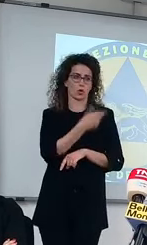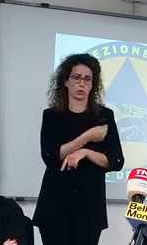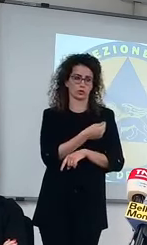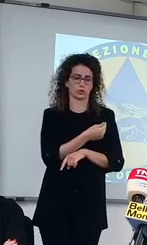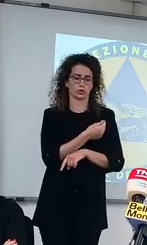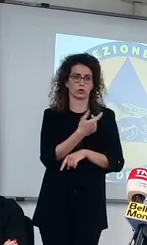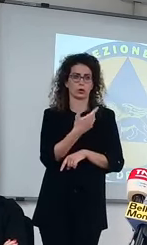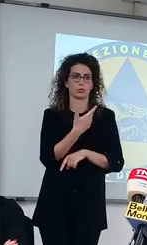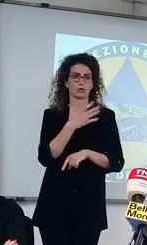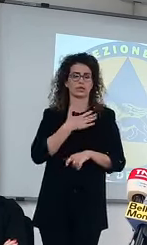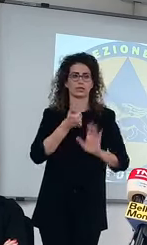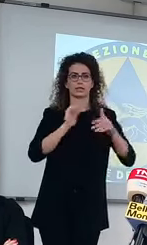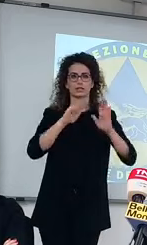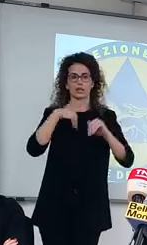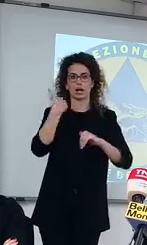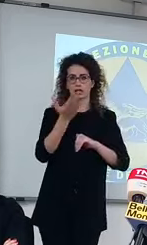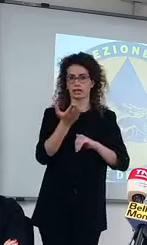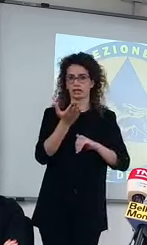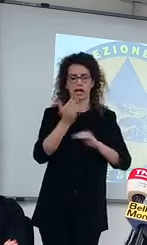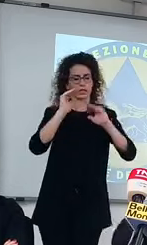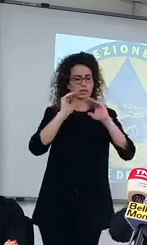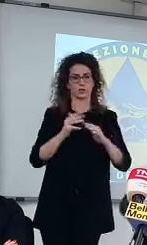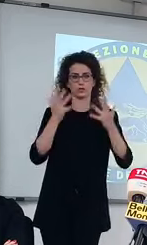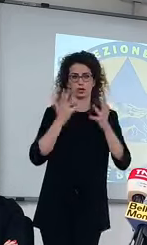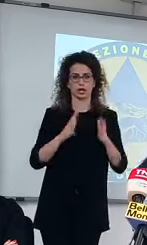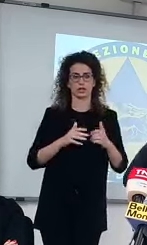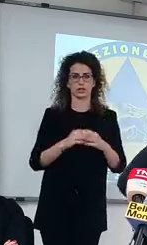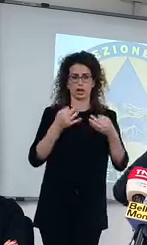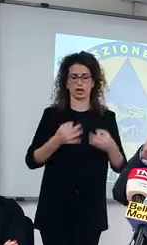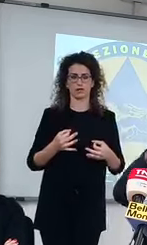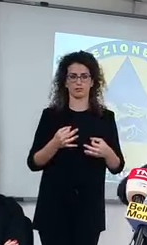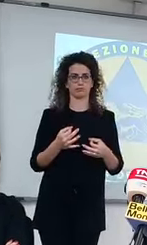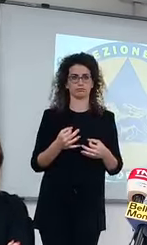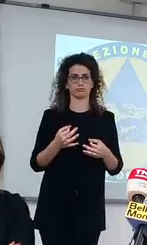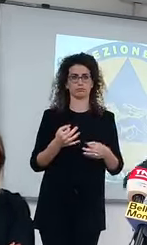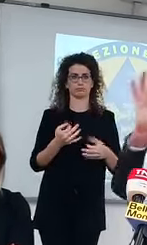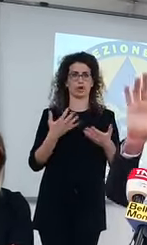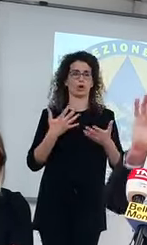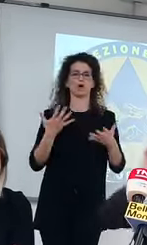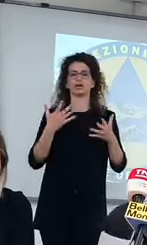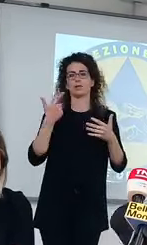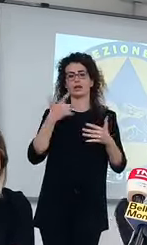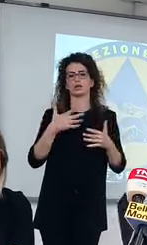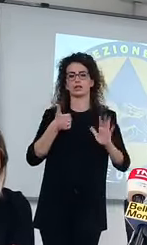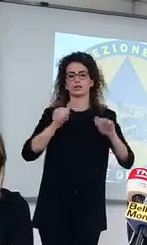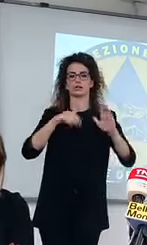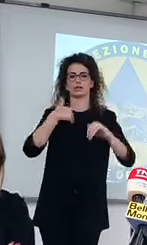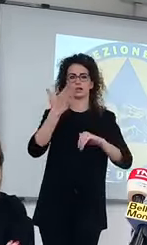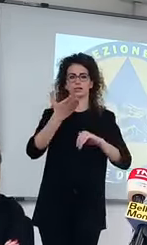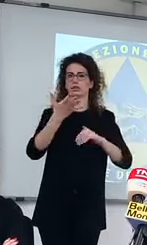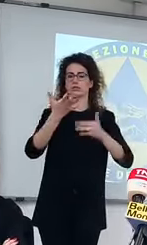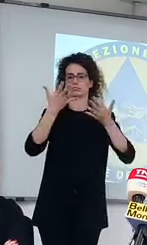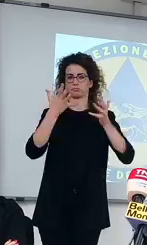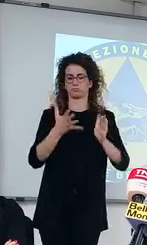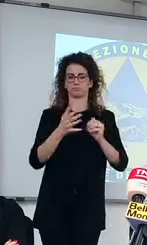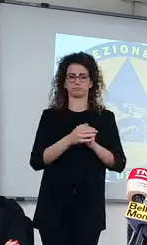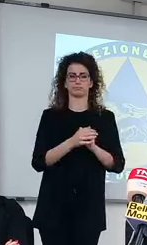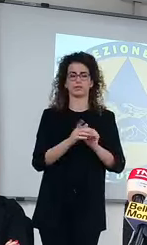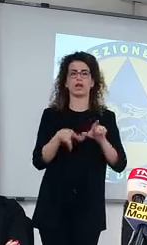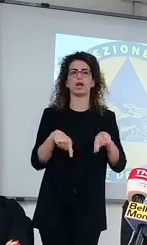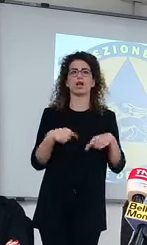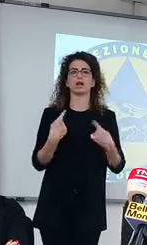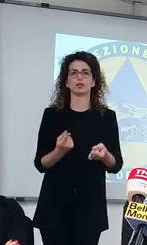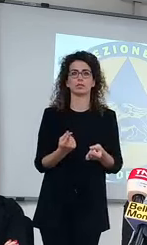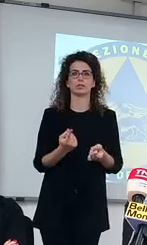sicurezza definitiva gli over 60, che ormai, come si vede, è una roba consolidata, sopra i 60 anni è chiusa la partita. Dopodiché,